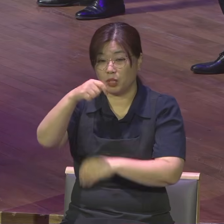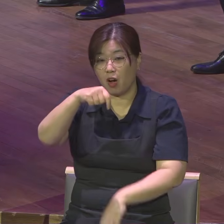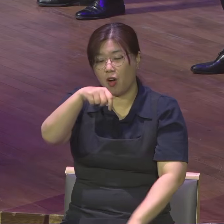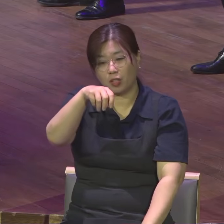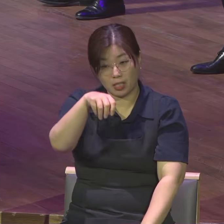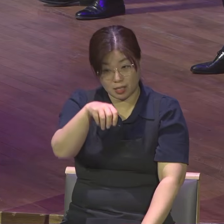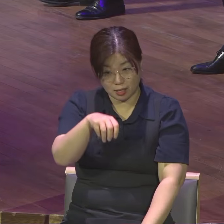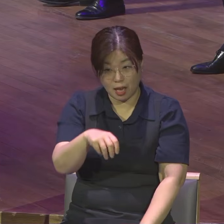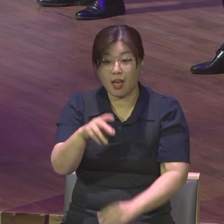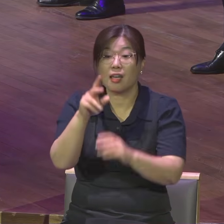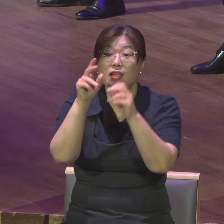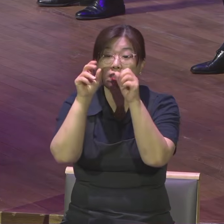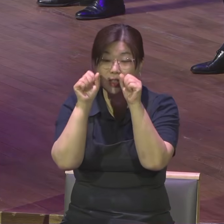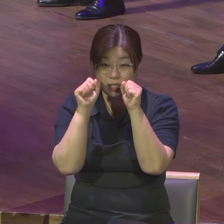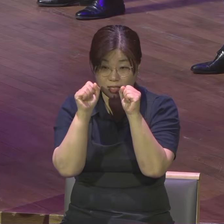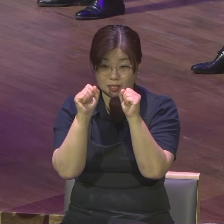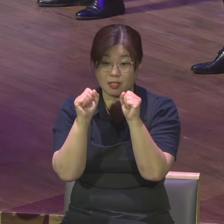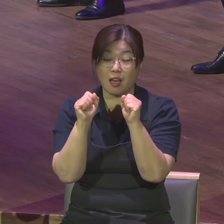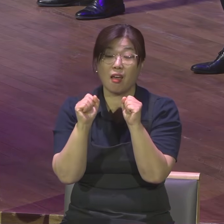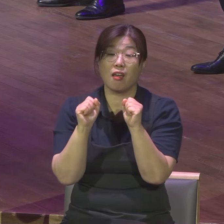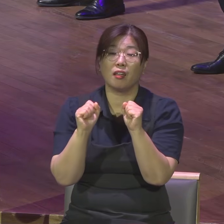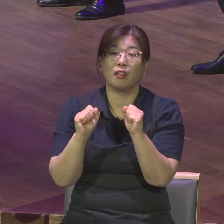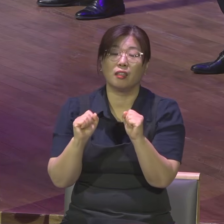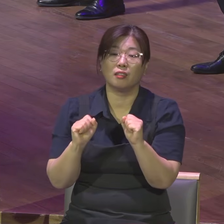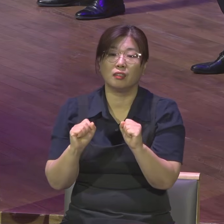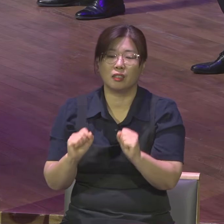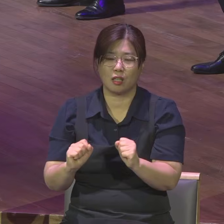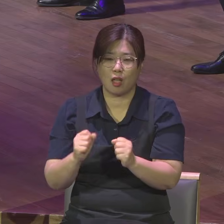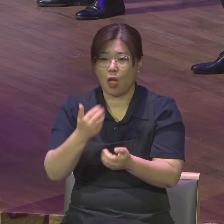주님 여기 계시기에